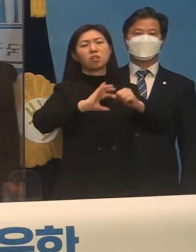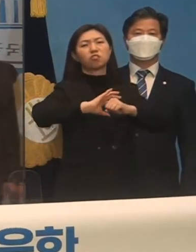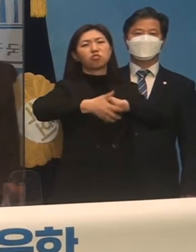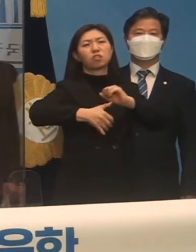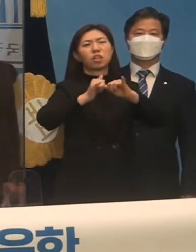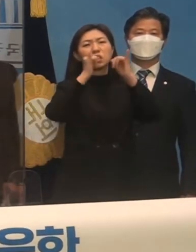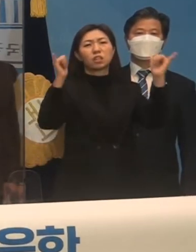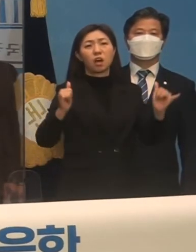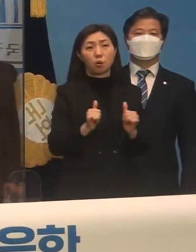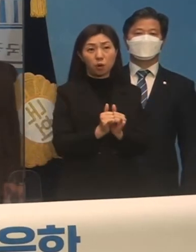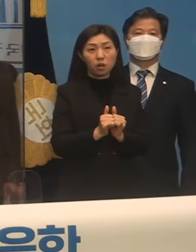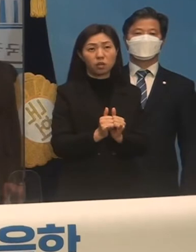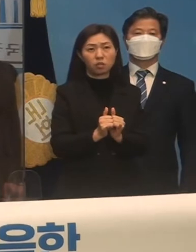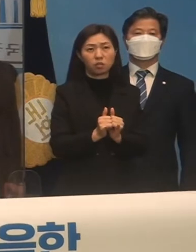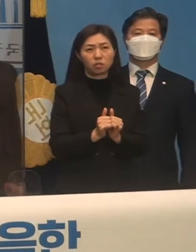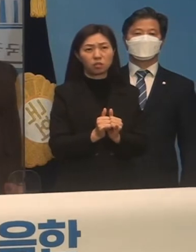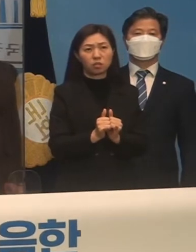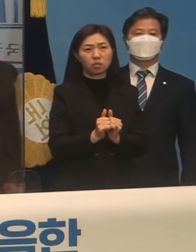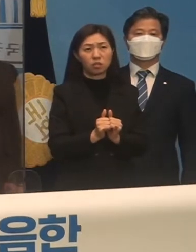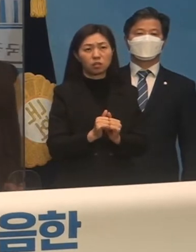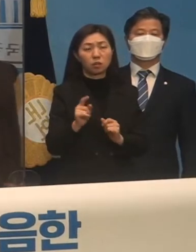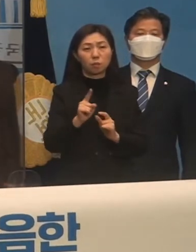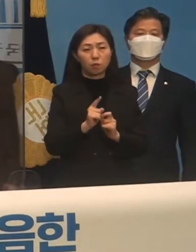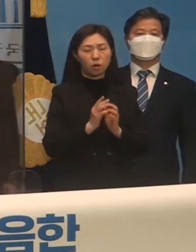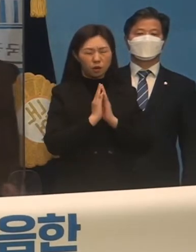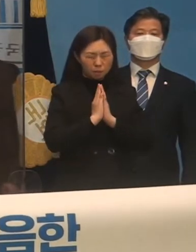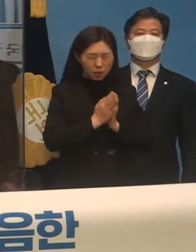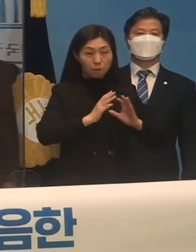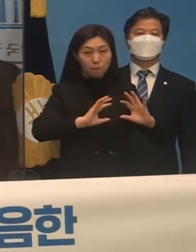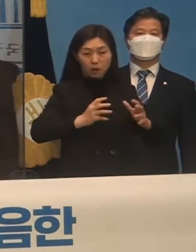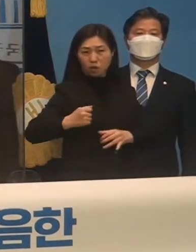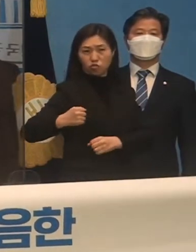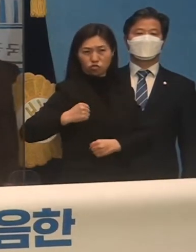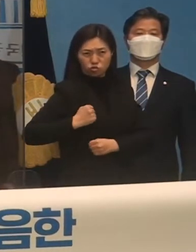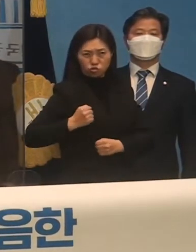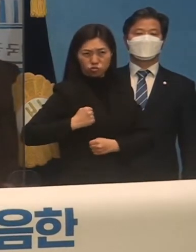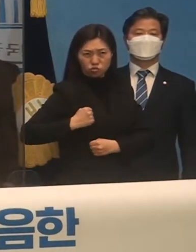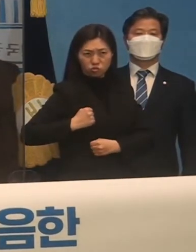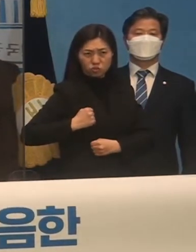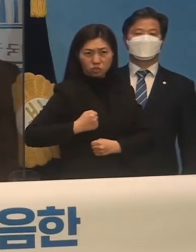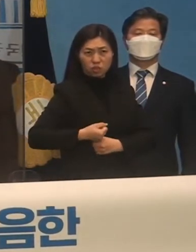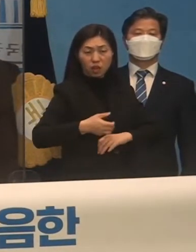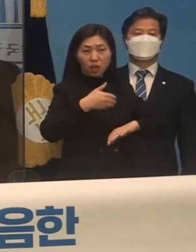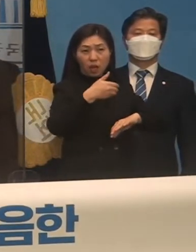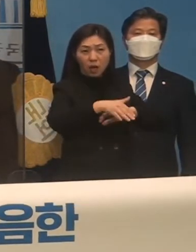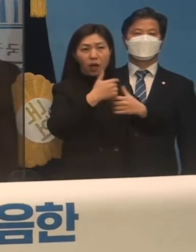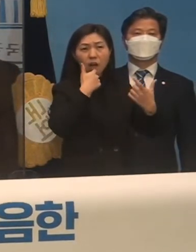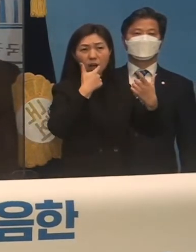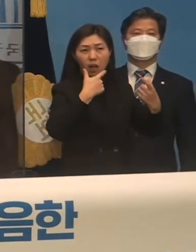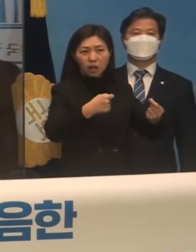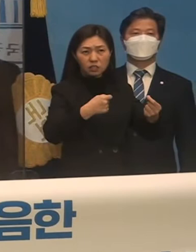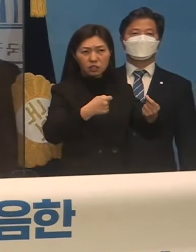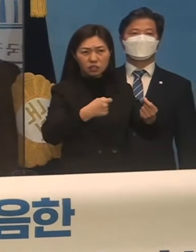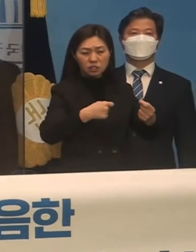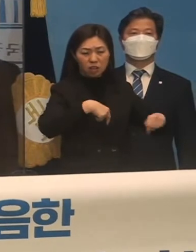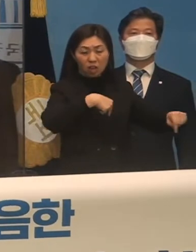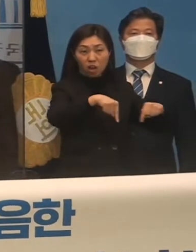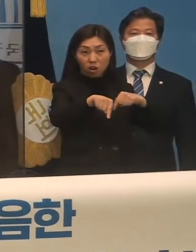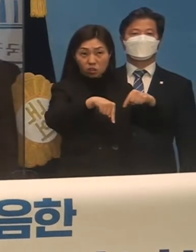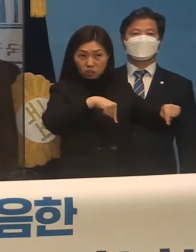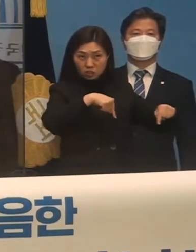아직 미얀마의 폭정, 이 불법적, 반헌법적 폭정을